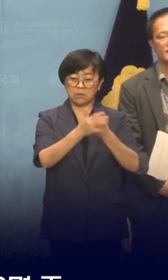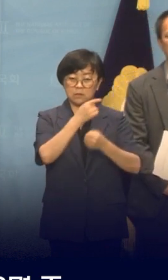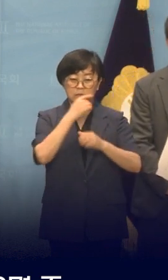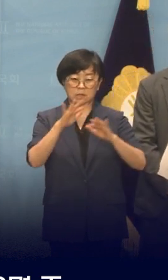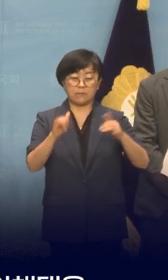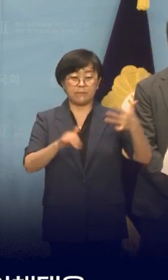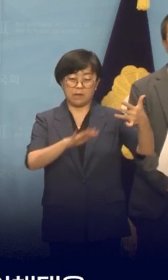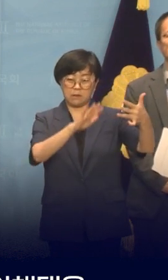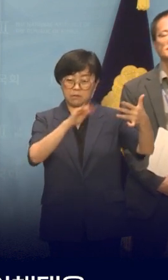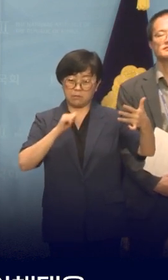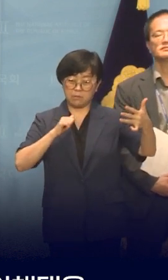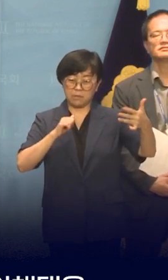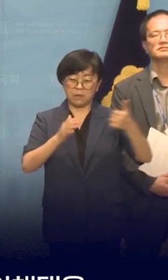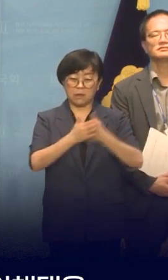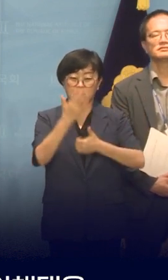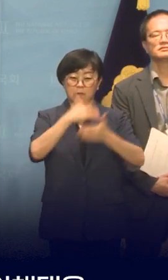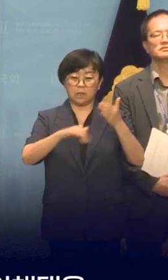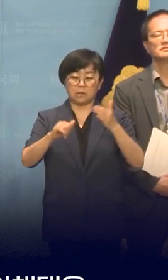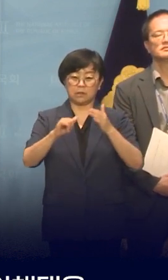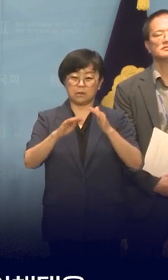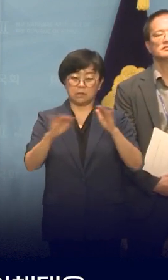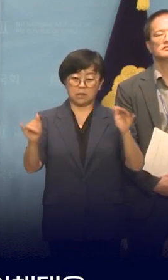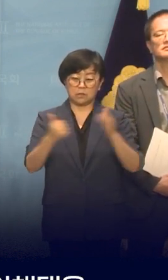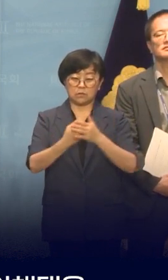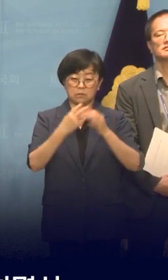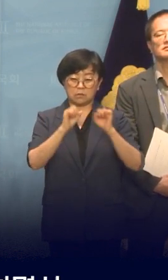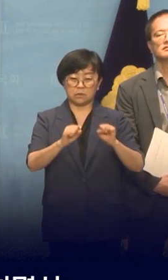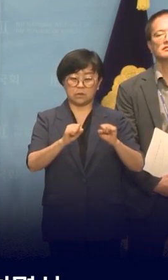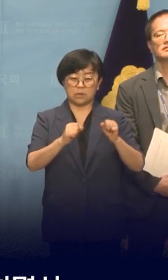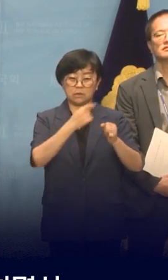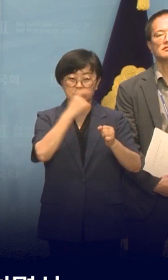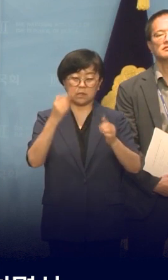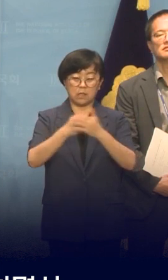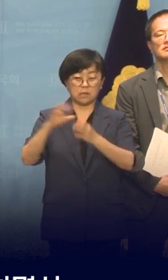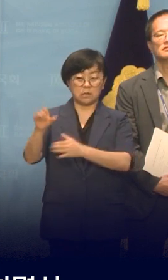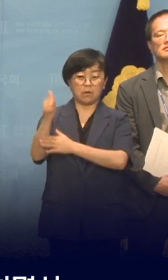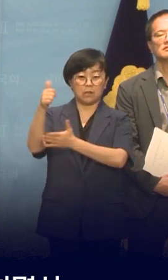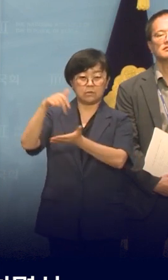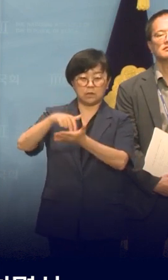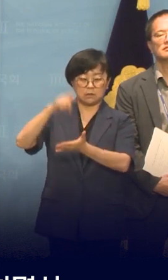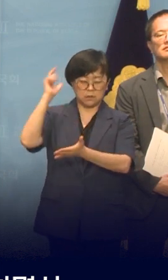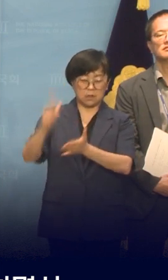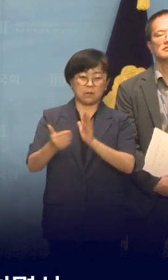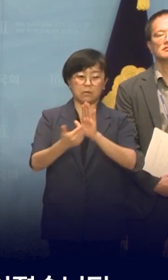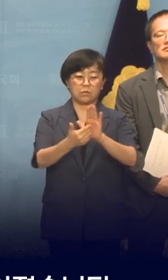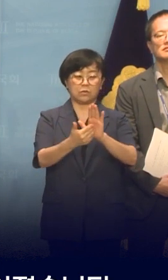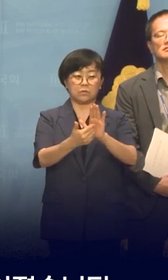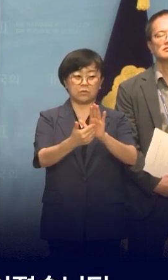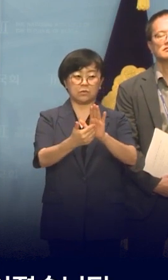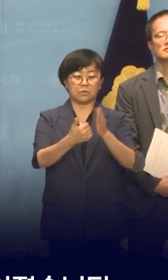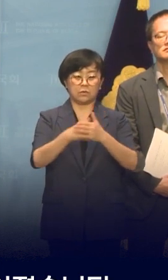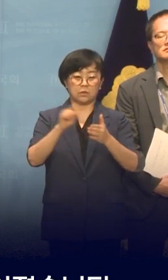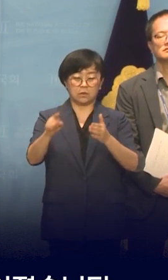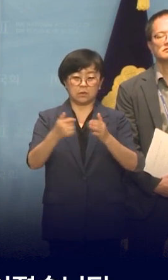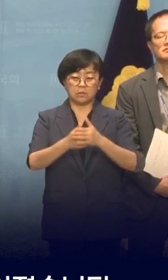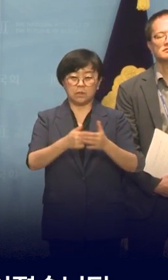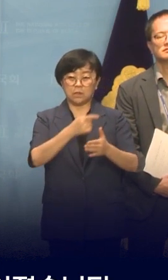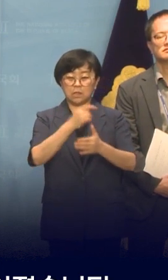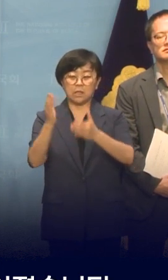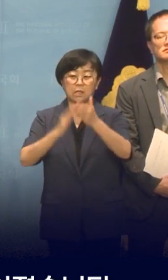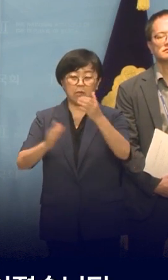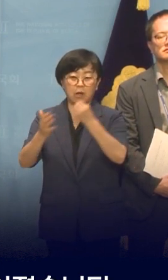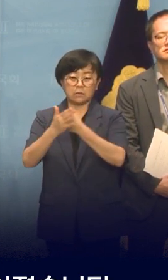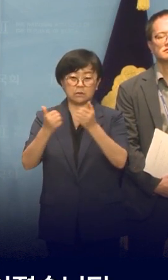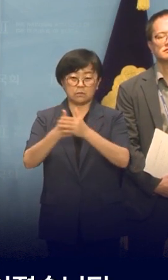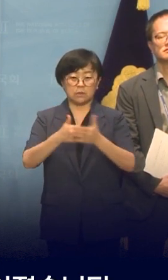증인 8명 중 유가족과 생존자에 대한 증인 채택을 장관 측에서 강하게 거부하면서 기관증인들로만